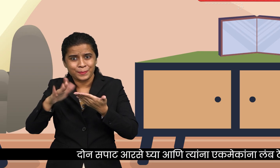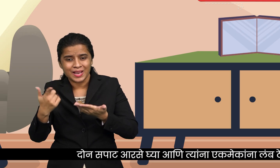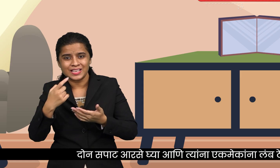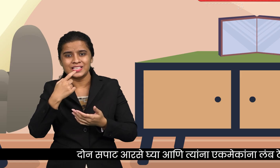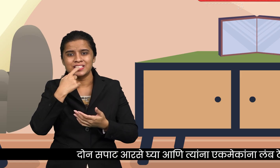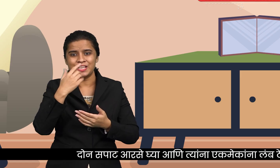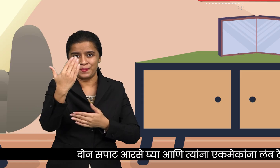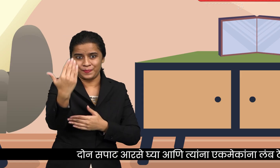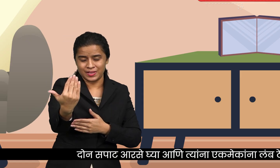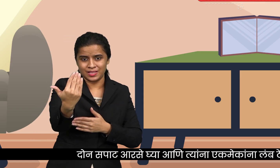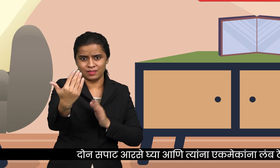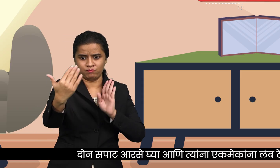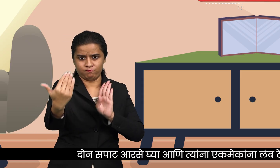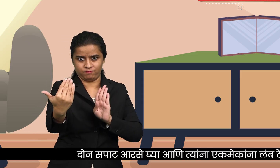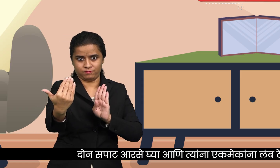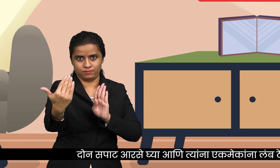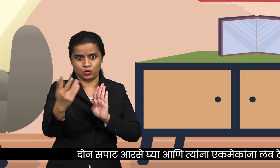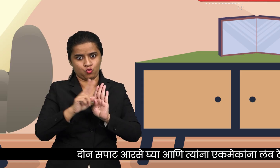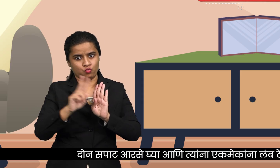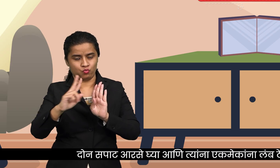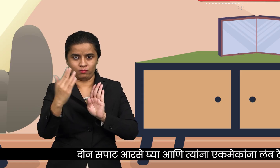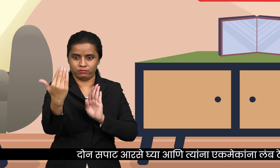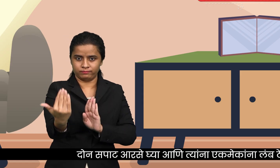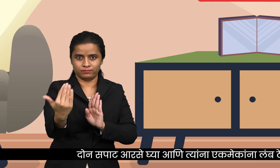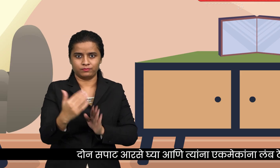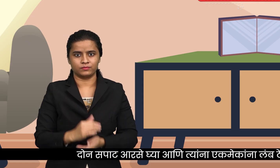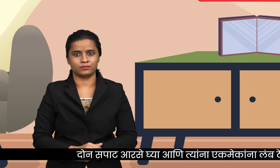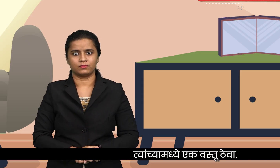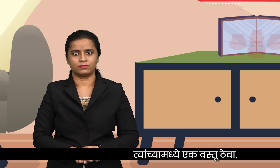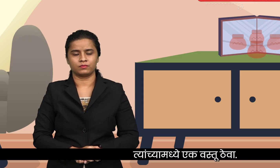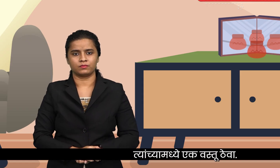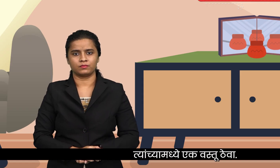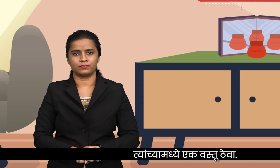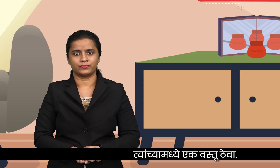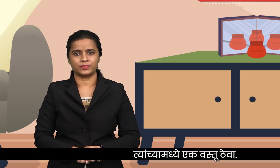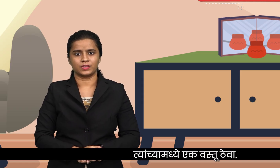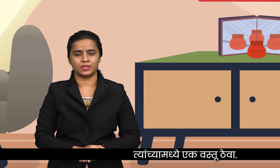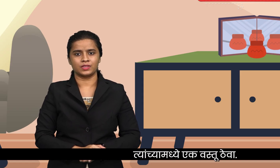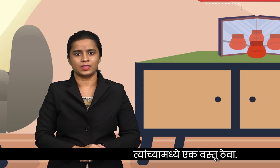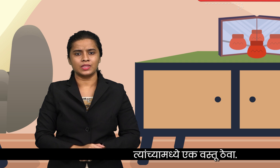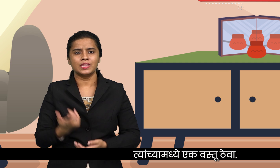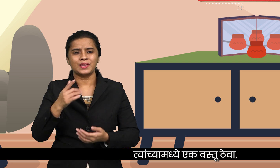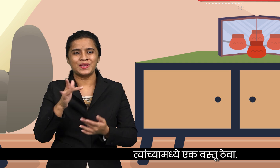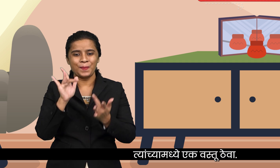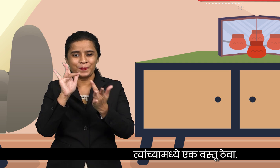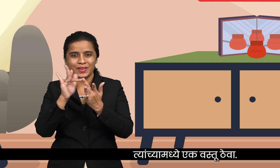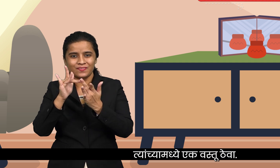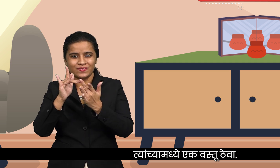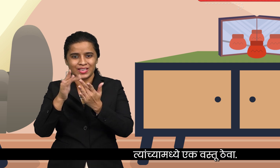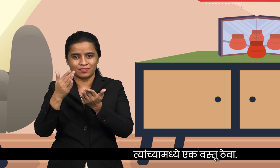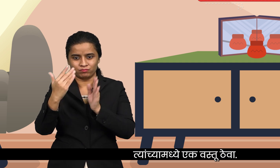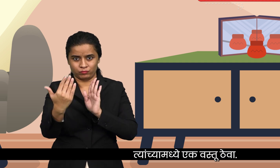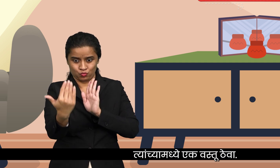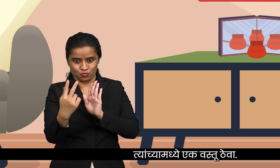2 सपाट आरसे घ्या आणि त्यांना एकमेकांना लांब ठेवा. त्यांच्यामध्ये एक वस्तू ठेवा.